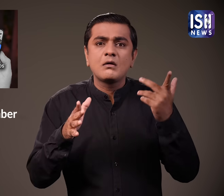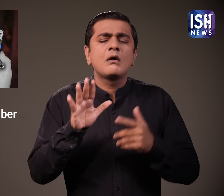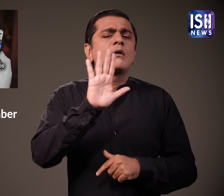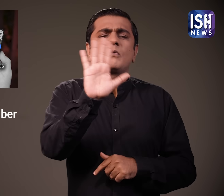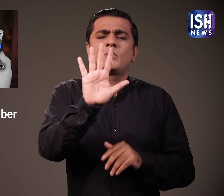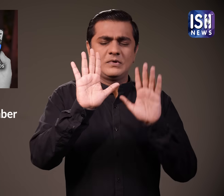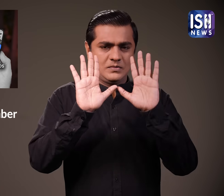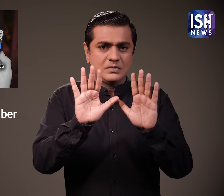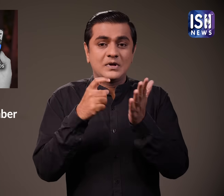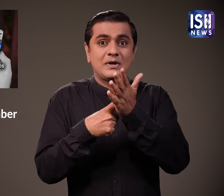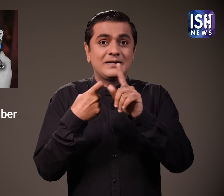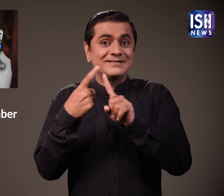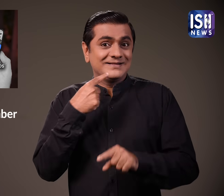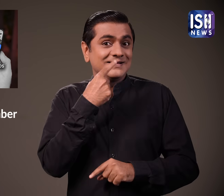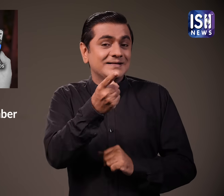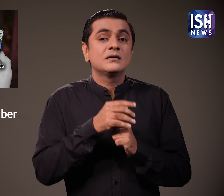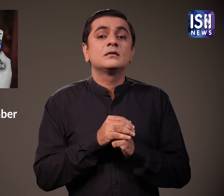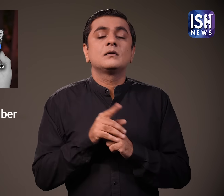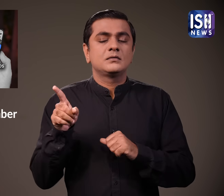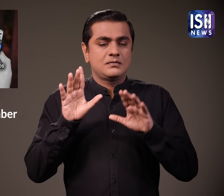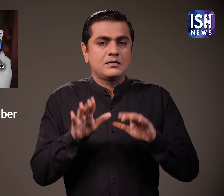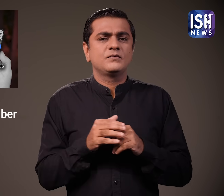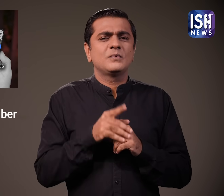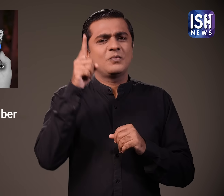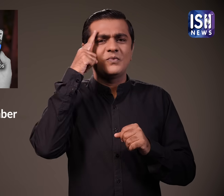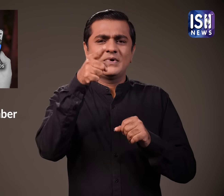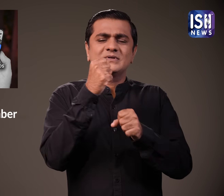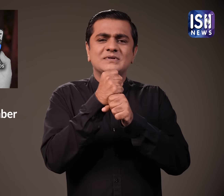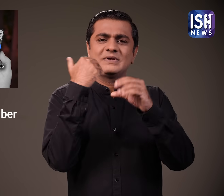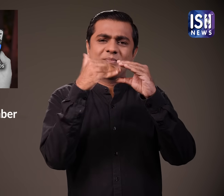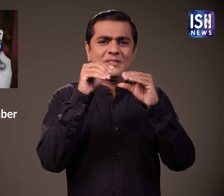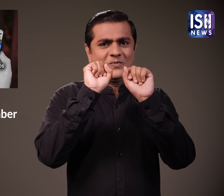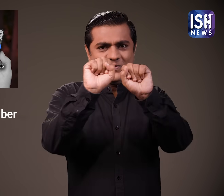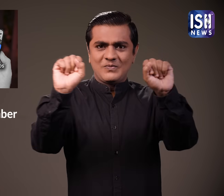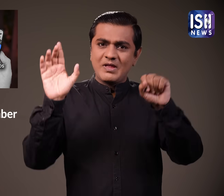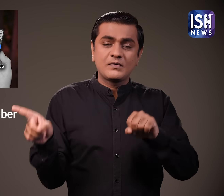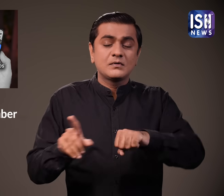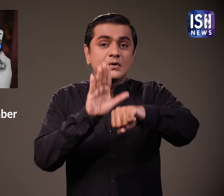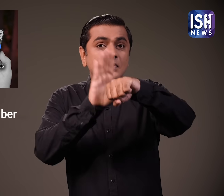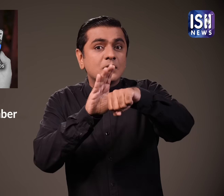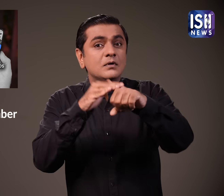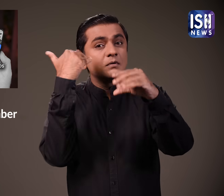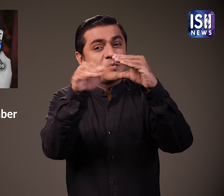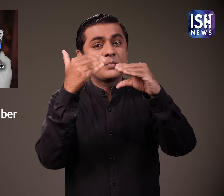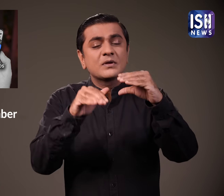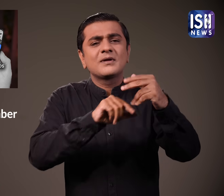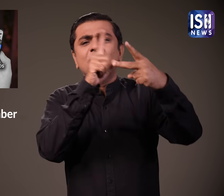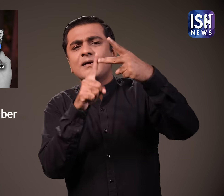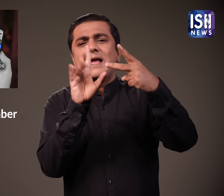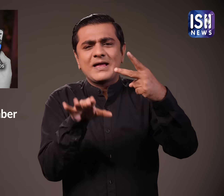अकाउंट डिलीट होने से पहले उप्योग करताओं को उनके प्राइमरी और रिकावरी इमेल आईडी पर एक इमेल